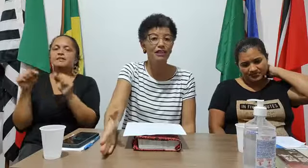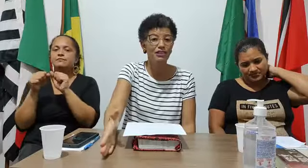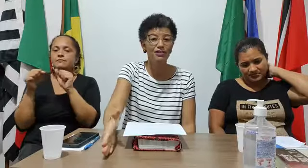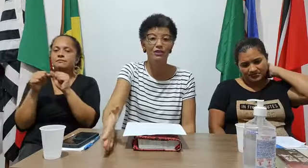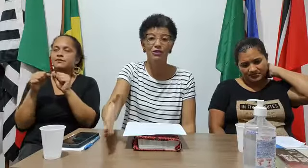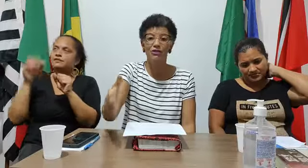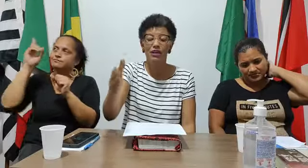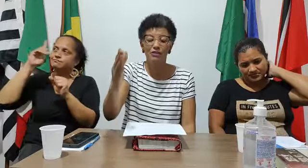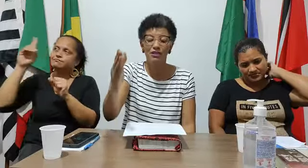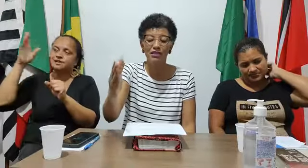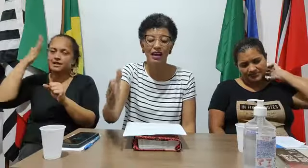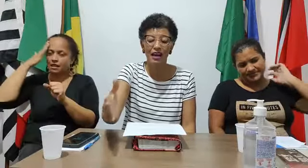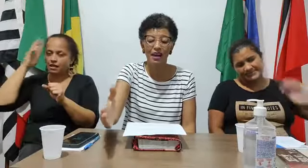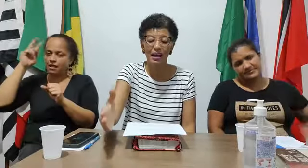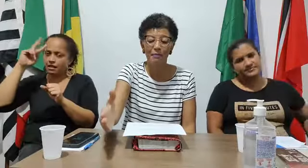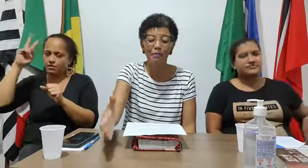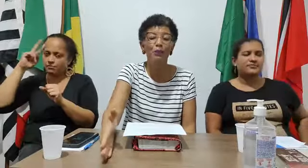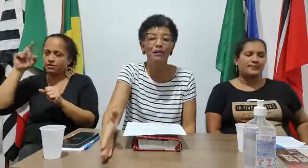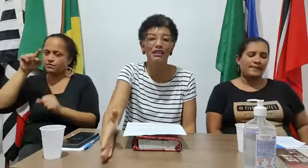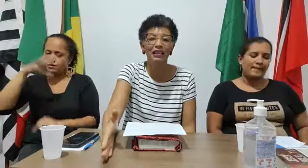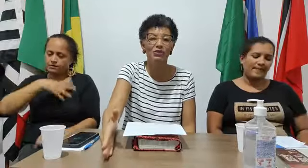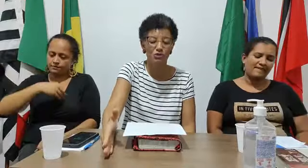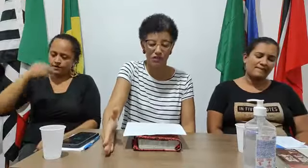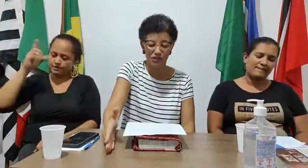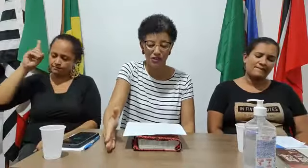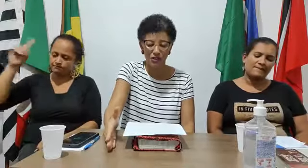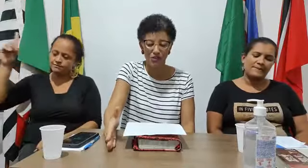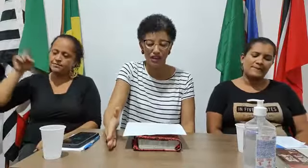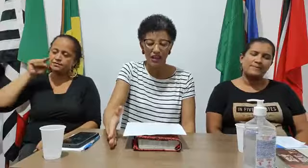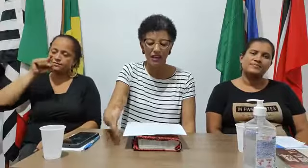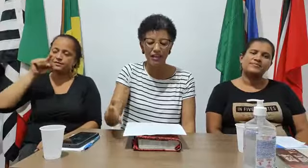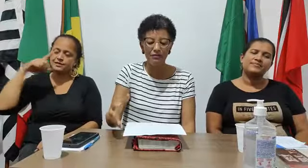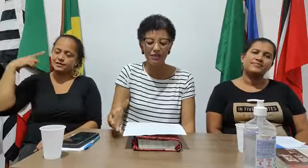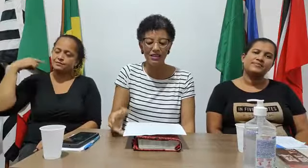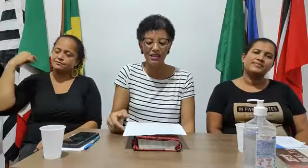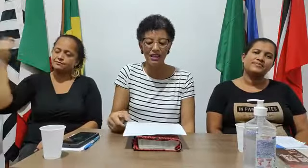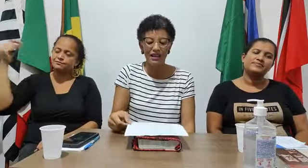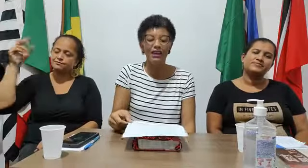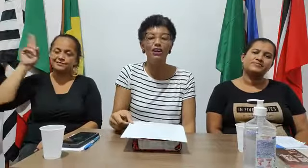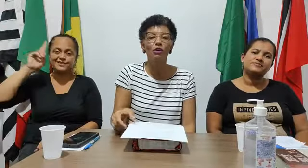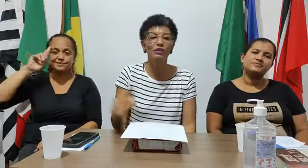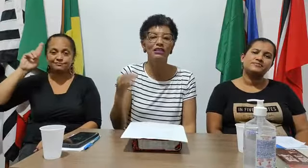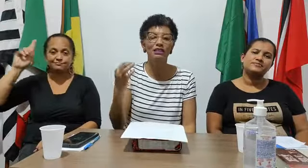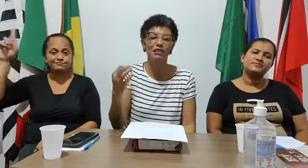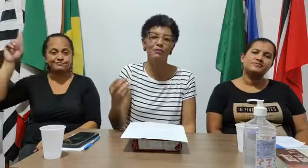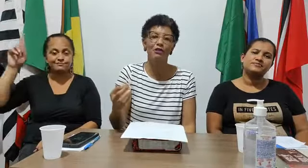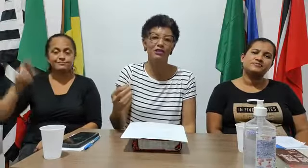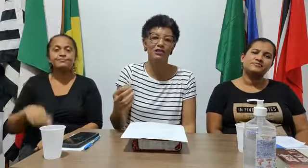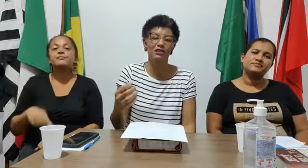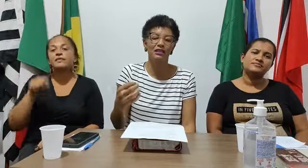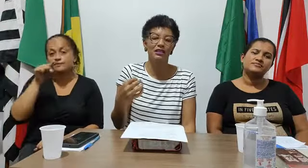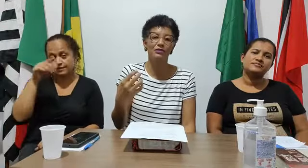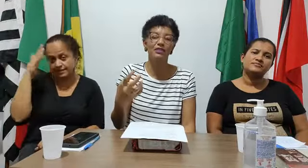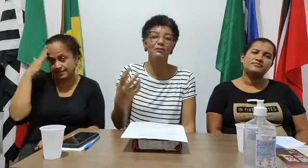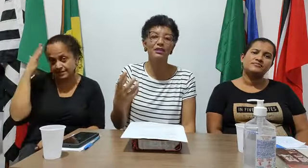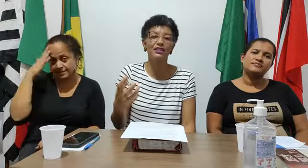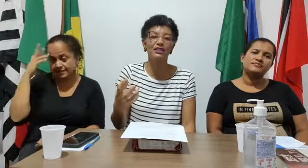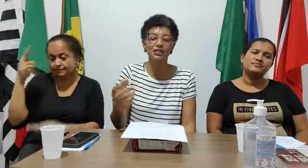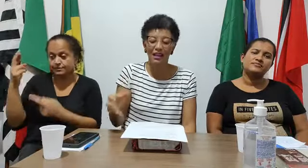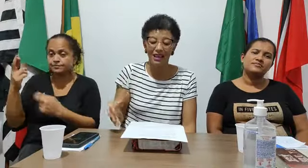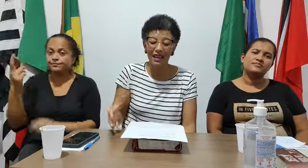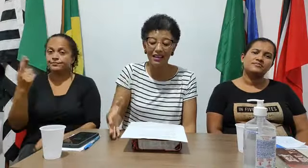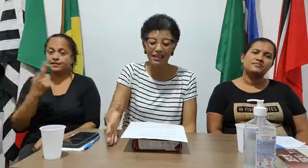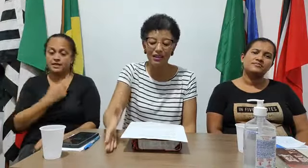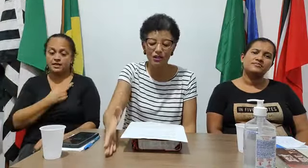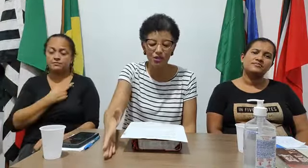é filha de Deus, você é propriedade exclusiva de Deus. E que você encontre as respostas que você